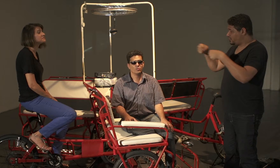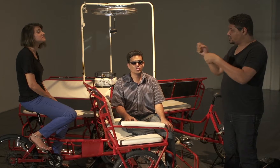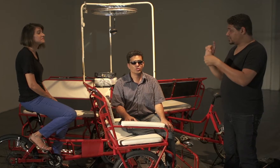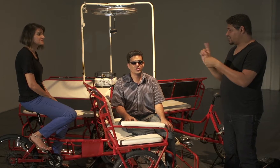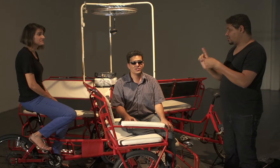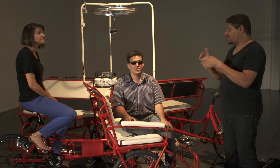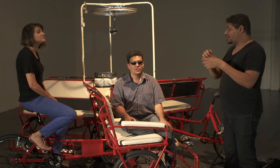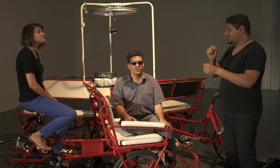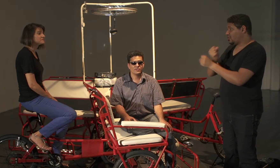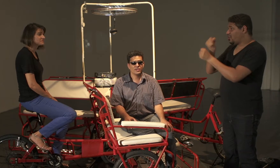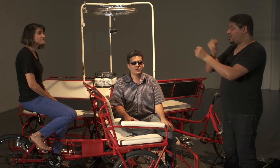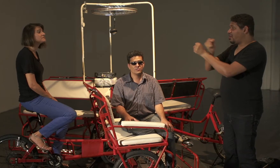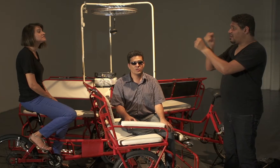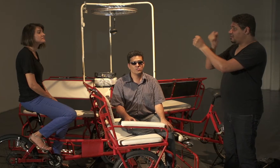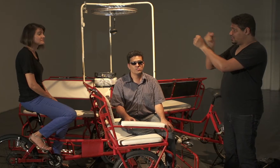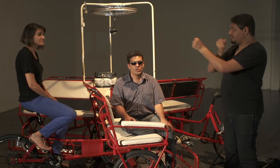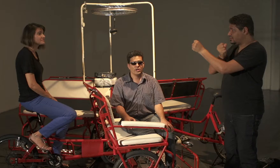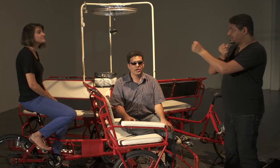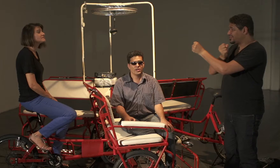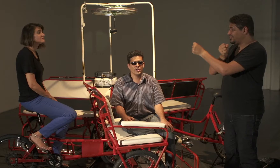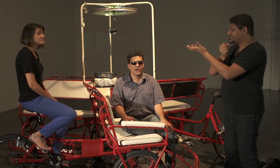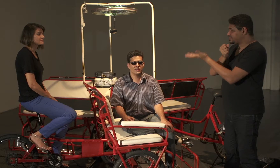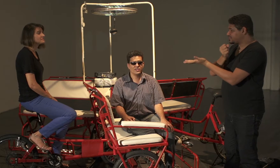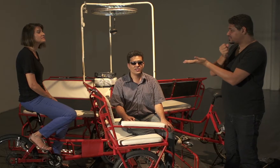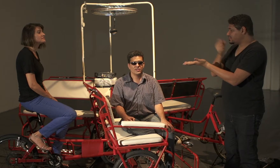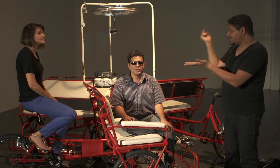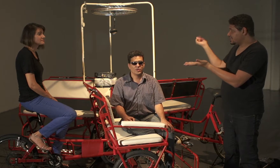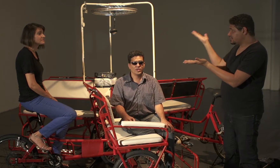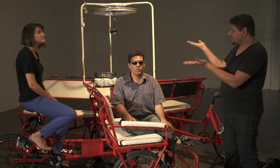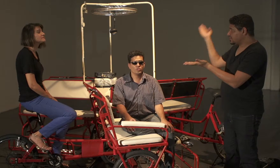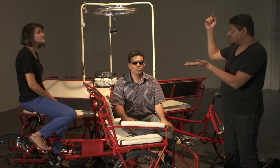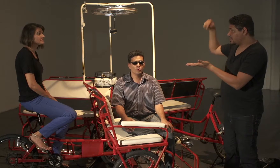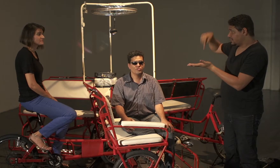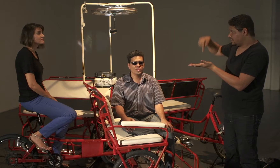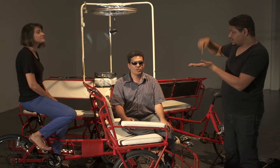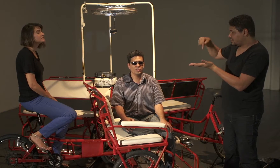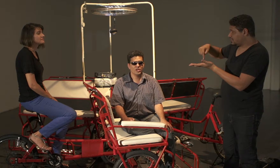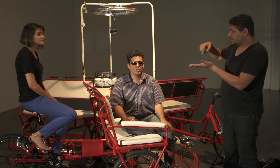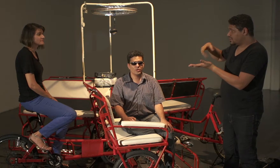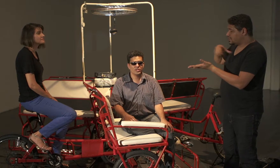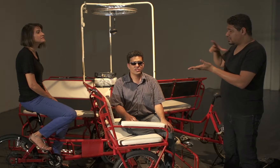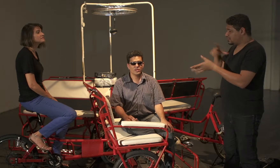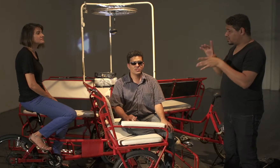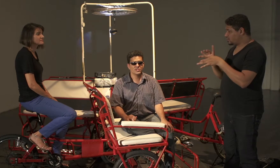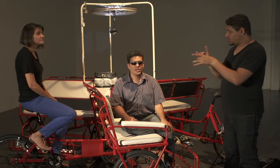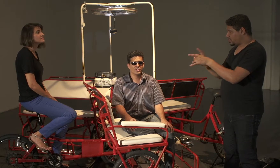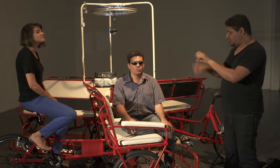constrói Então Aqui Enquanto houve A união Entre a bicicleta Do